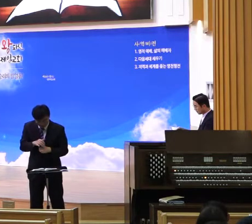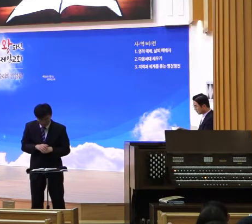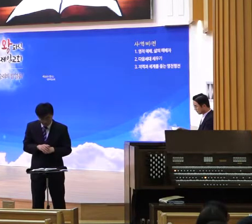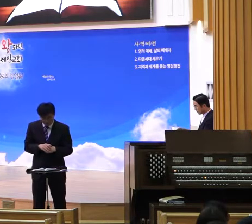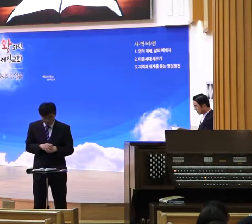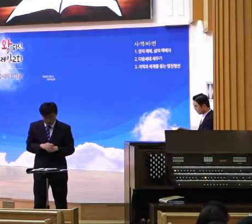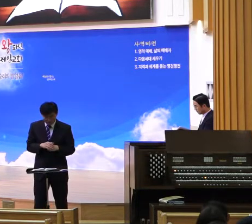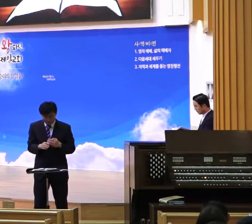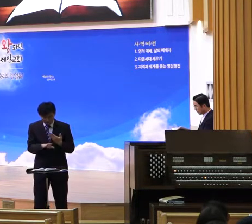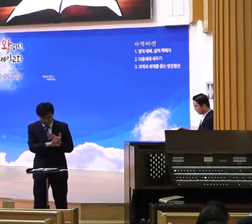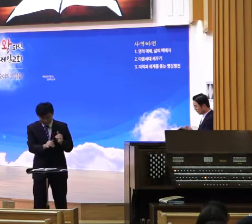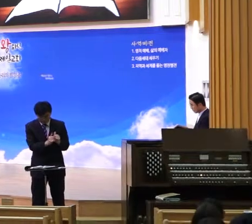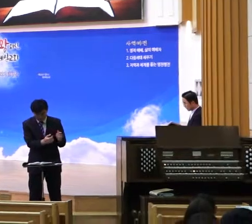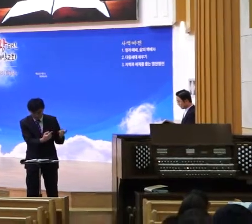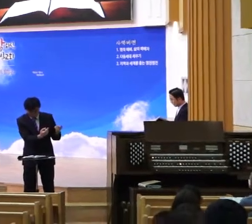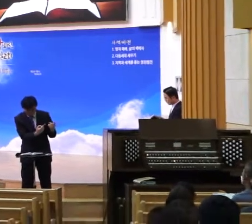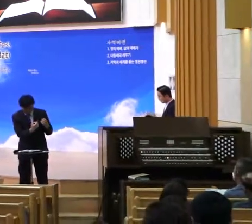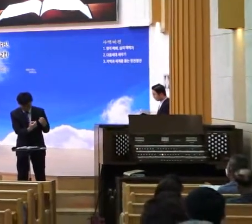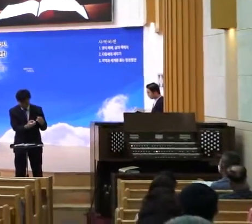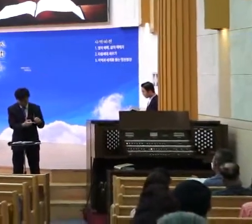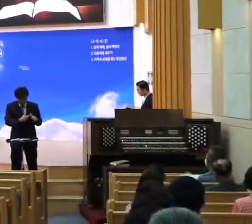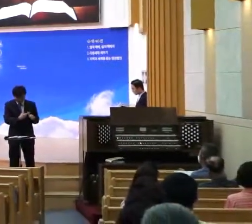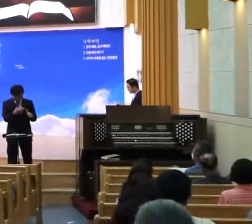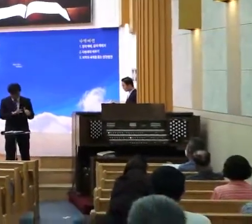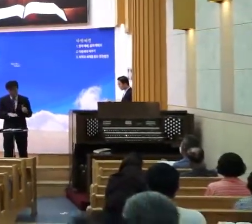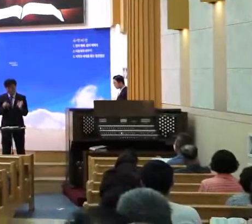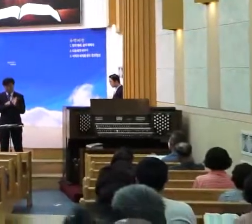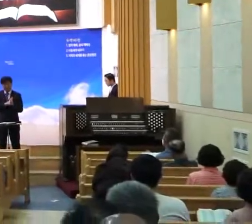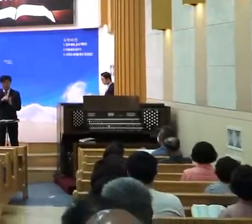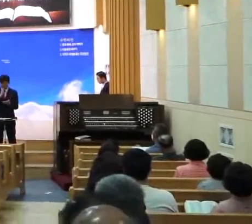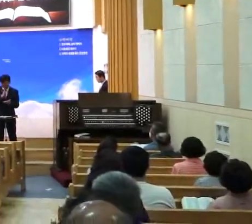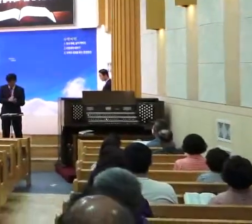믿지 말지니라. 아멘.